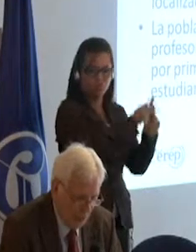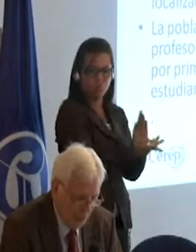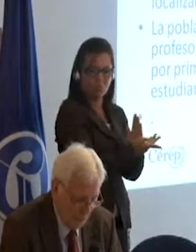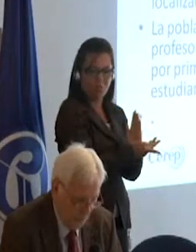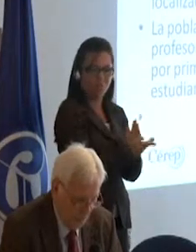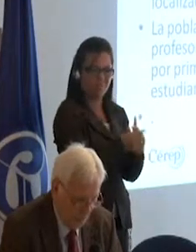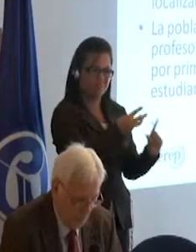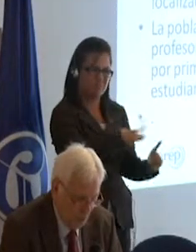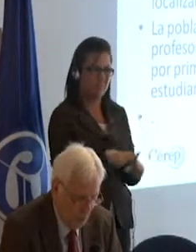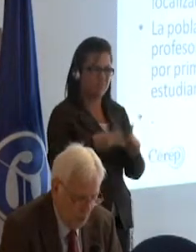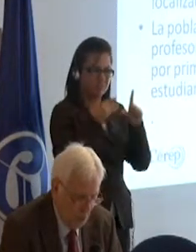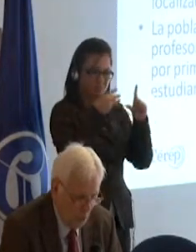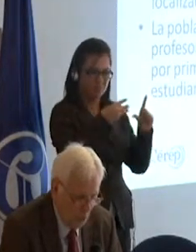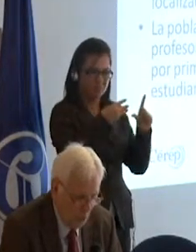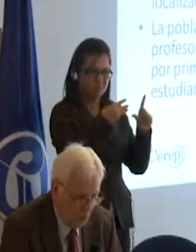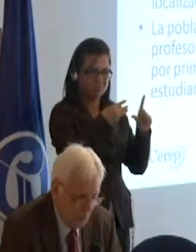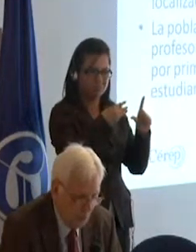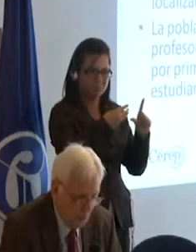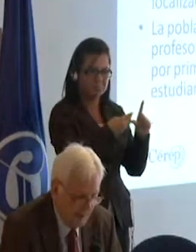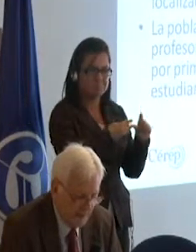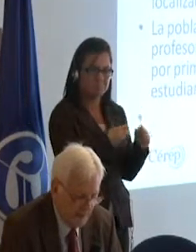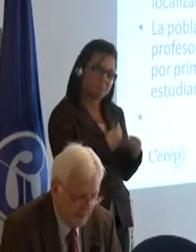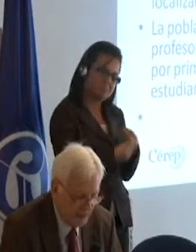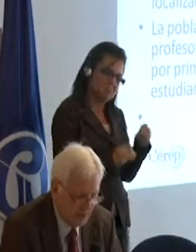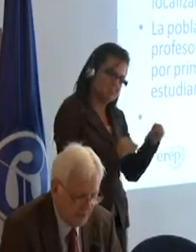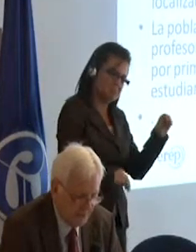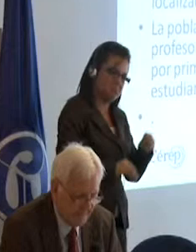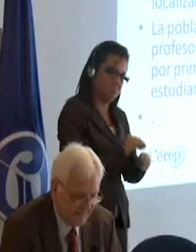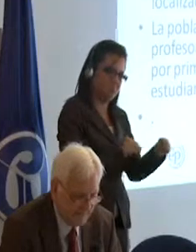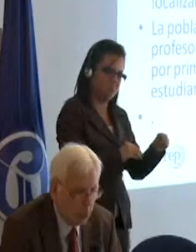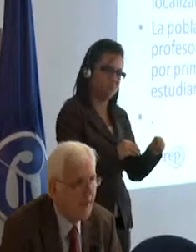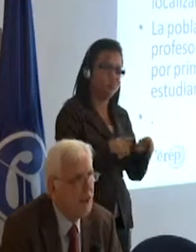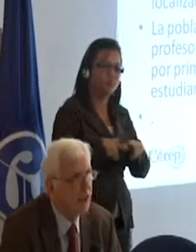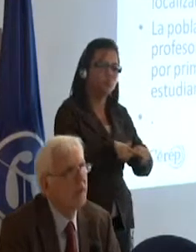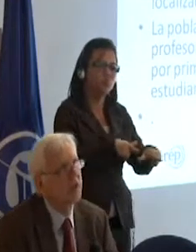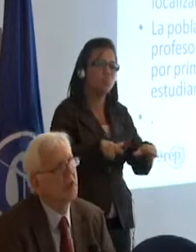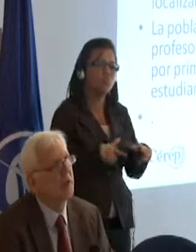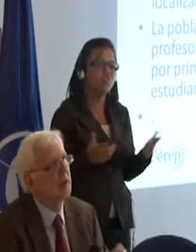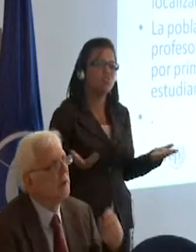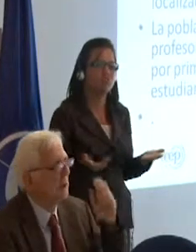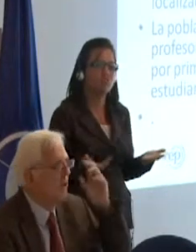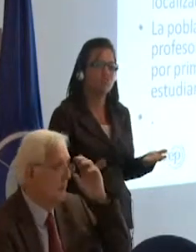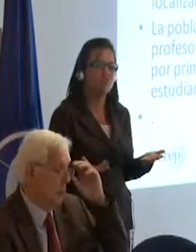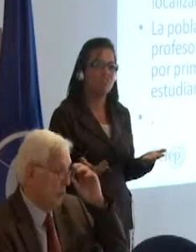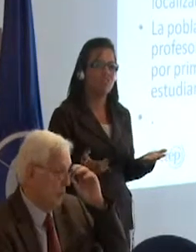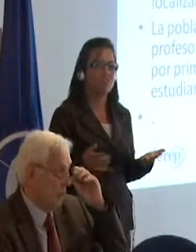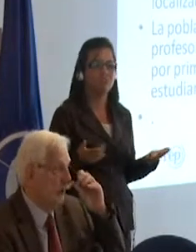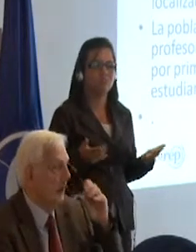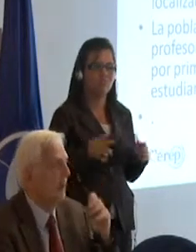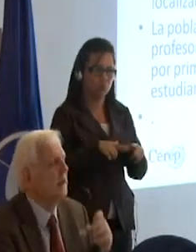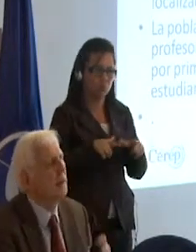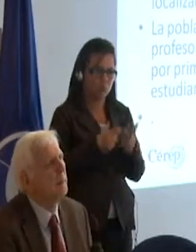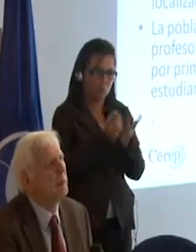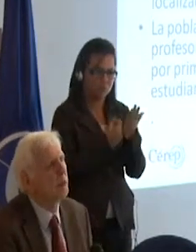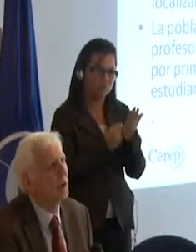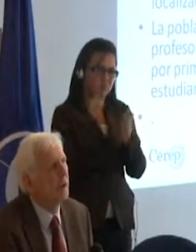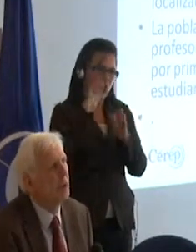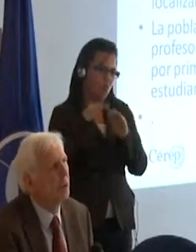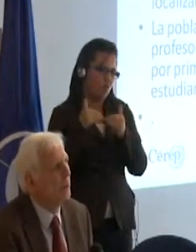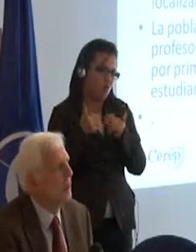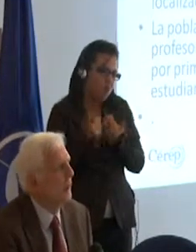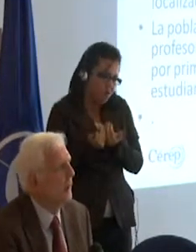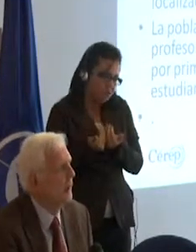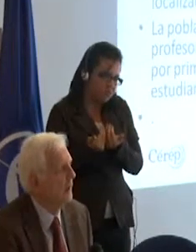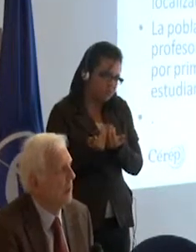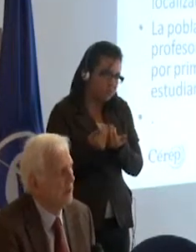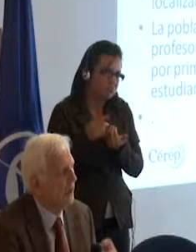Tuvo 9 encuestas. Y el lugar donde se llevó a cabo esta encuesta fue un college, que es